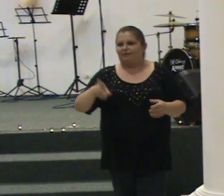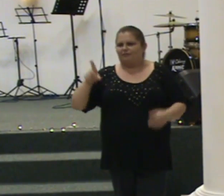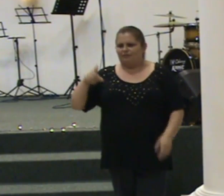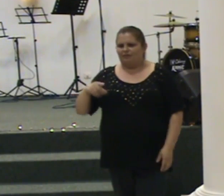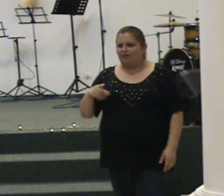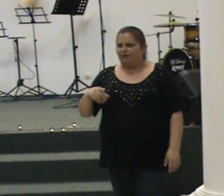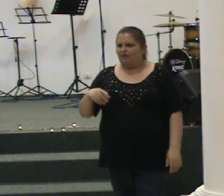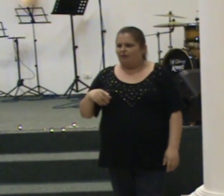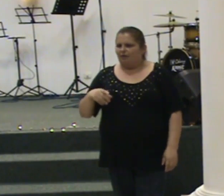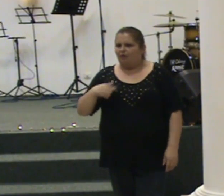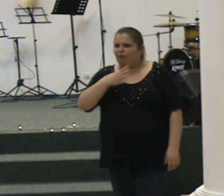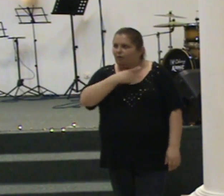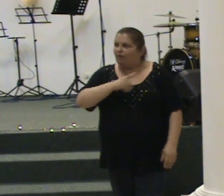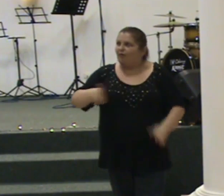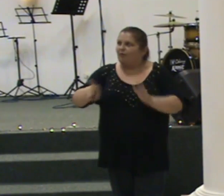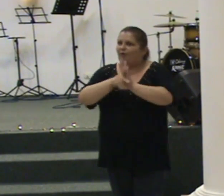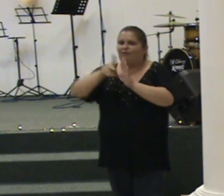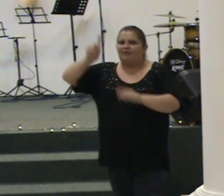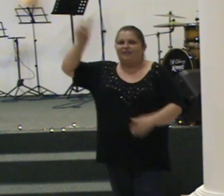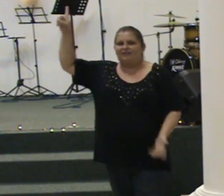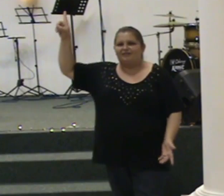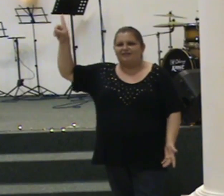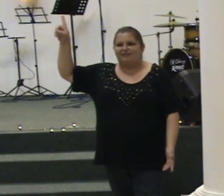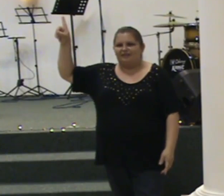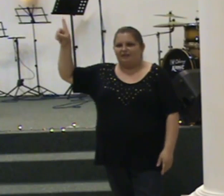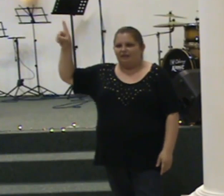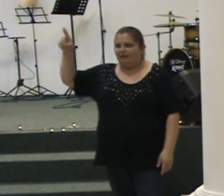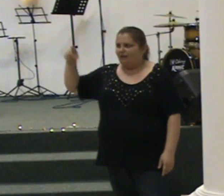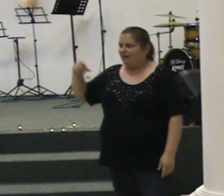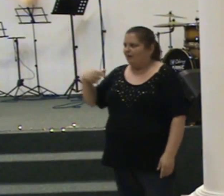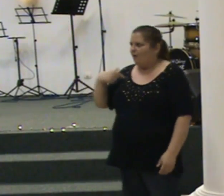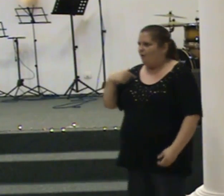né? E esse filho será o Filho do Altíssimo. E ela fala assim: mas